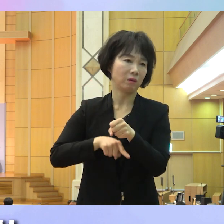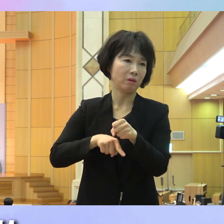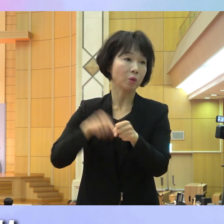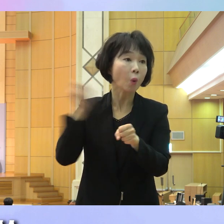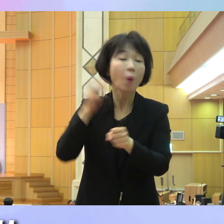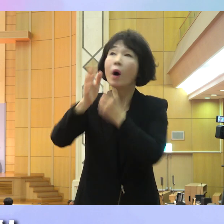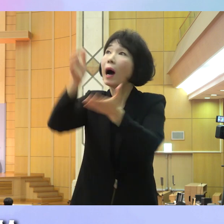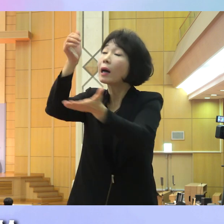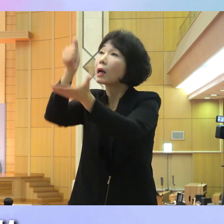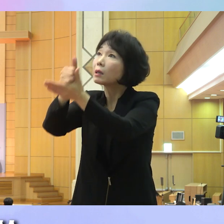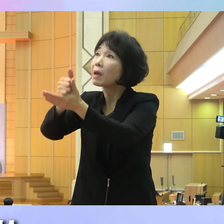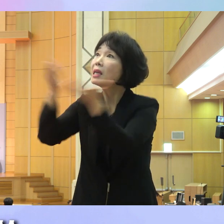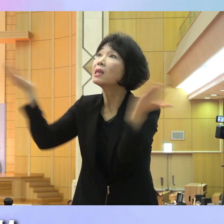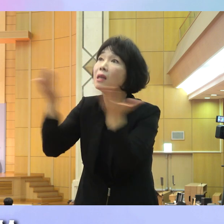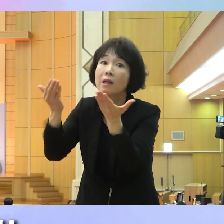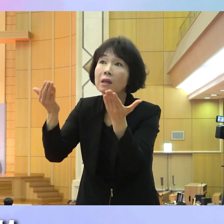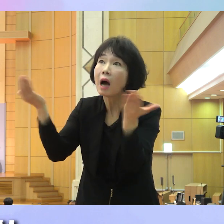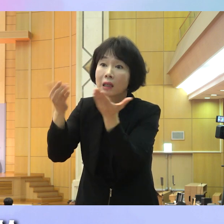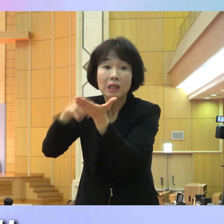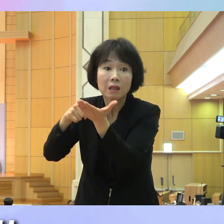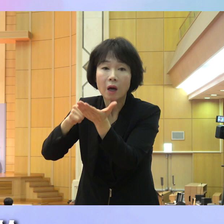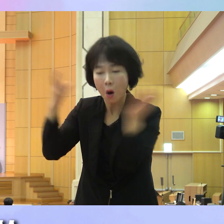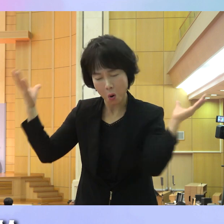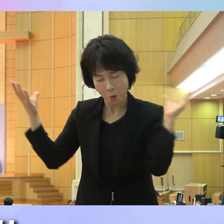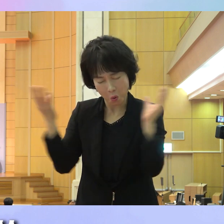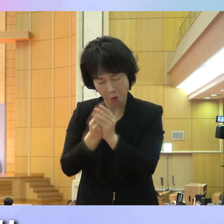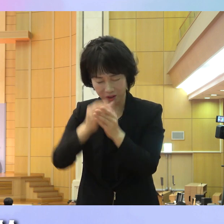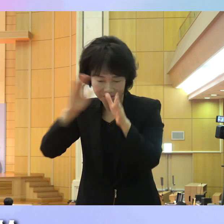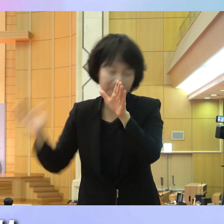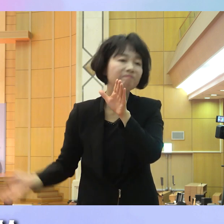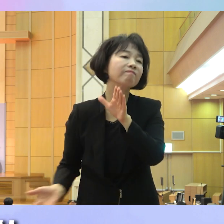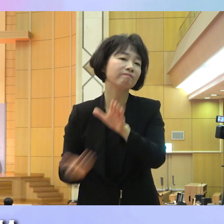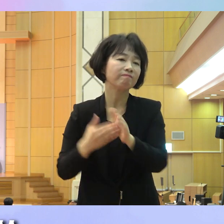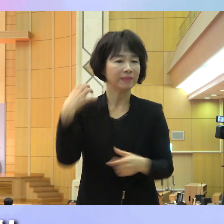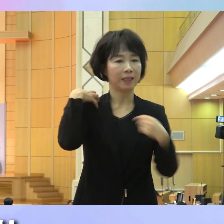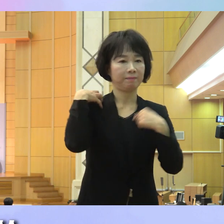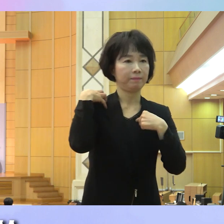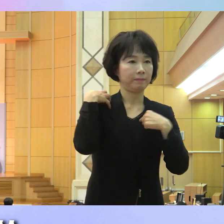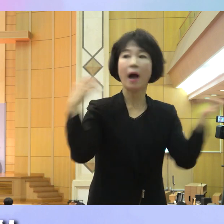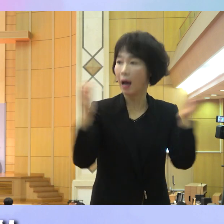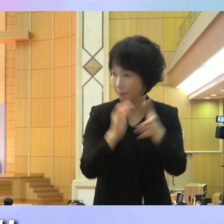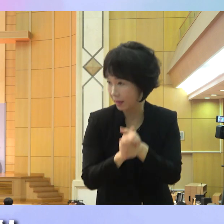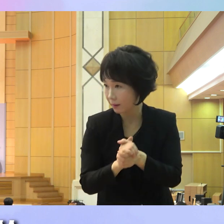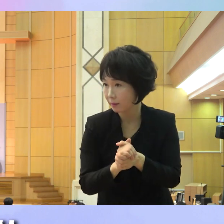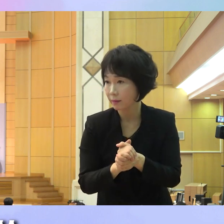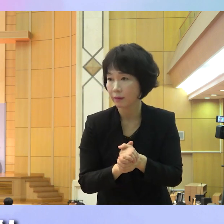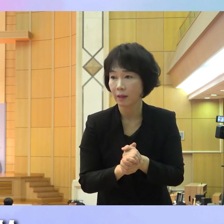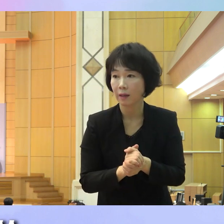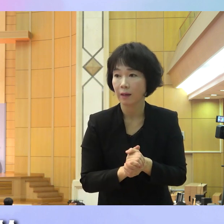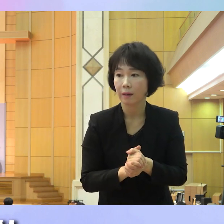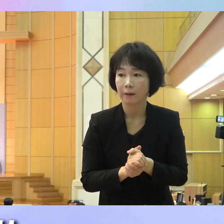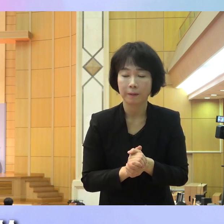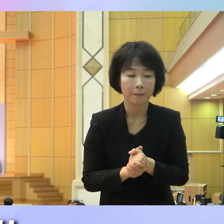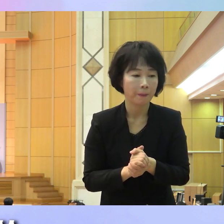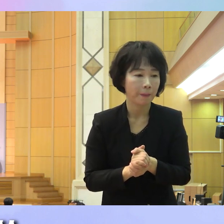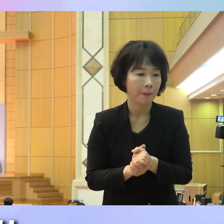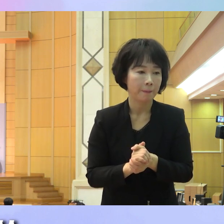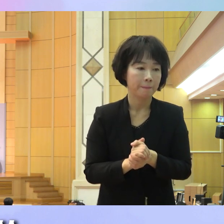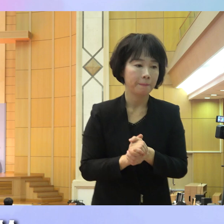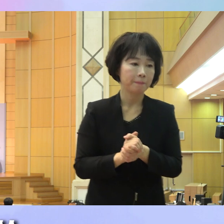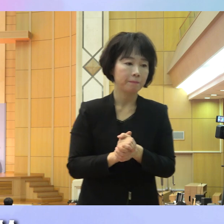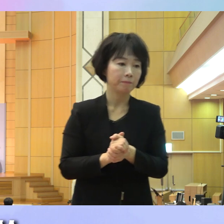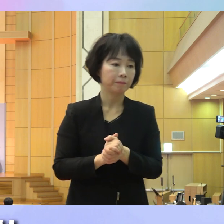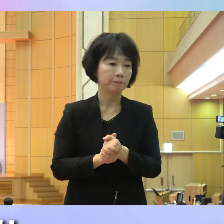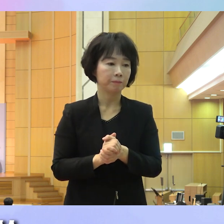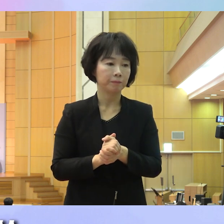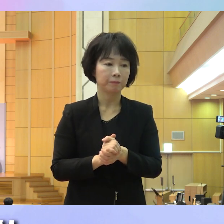일을 온전히 이루는 것이다. 그래서 십자가에서 다 이루었잖아요. 하나님의 뜻